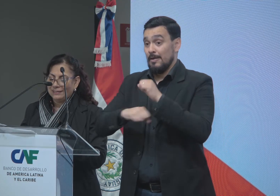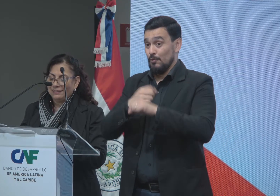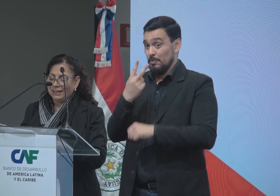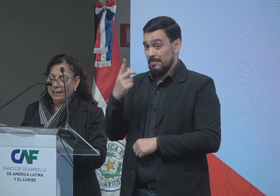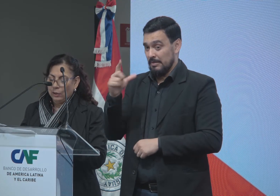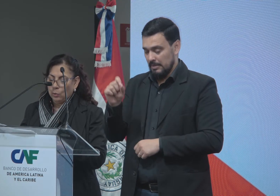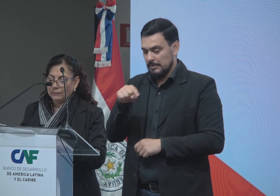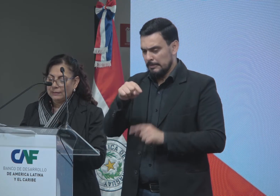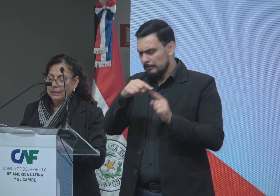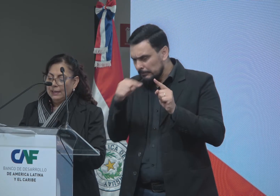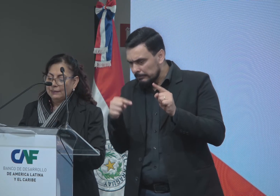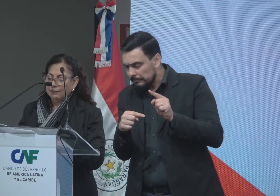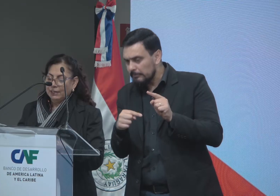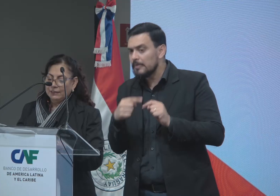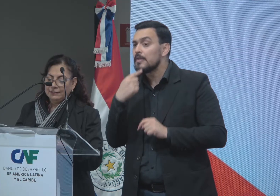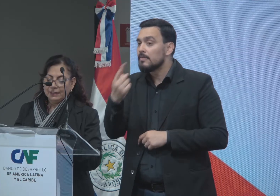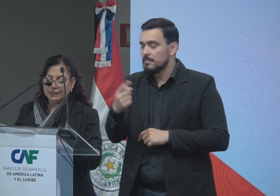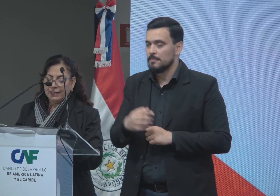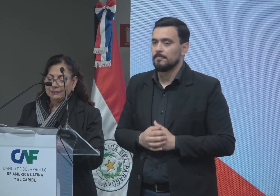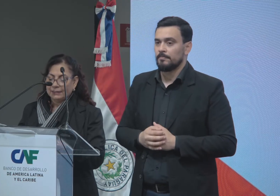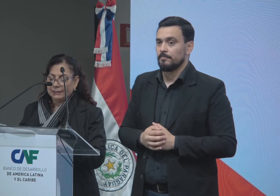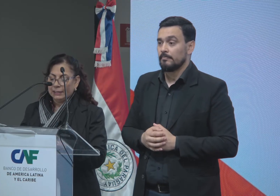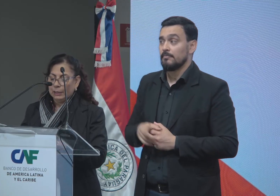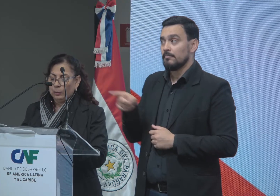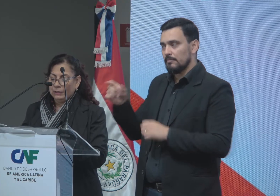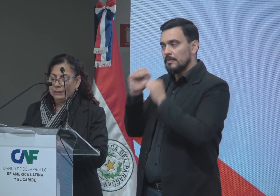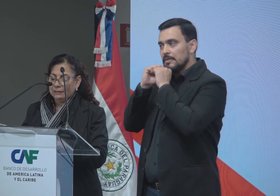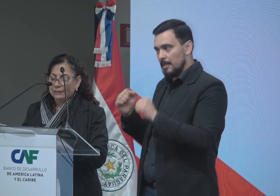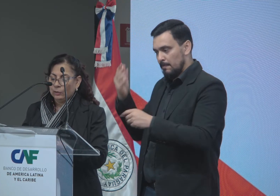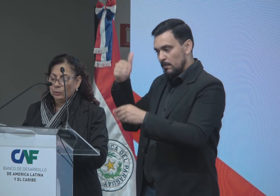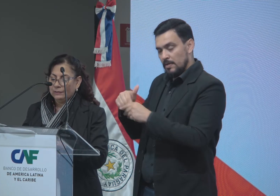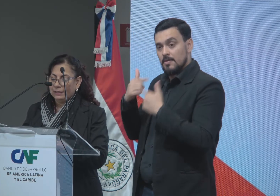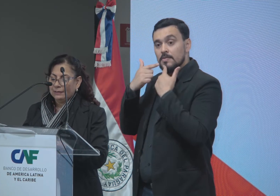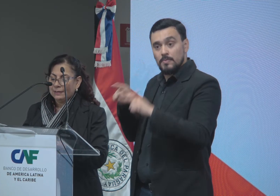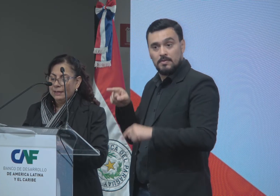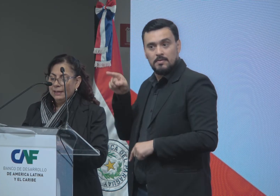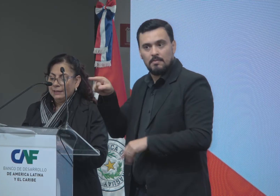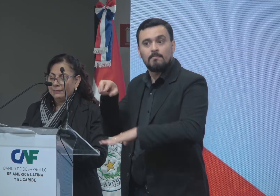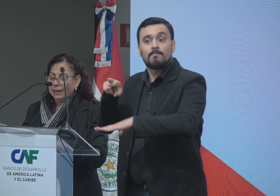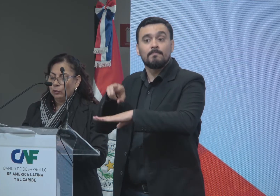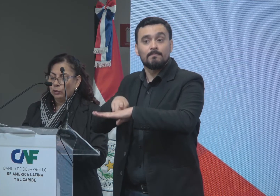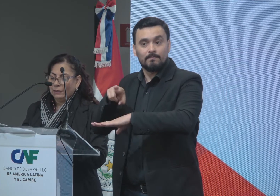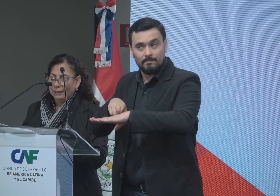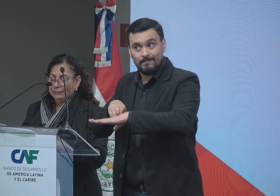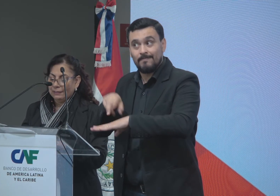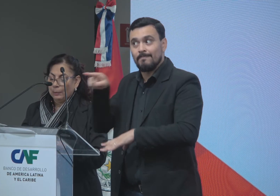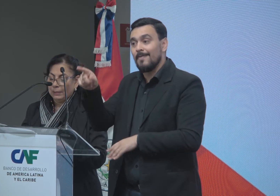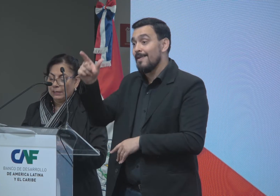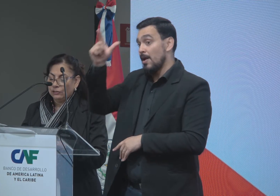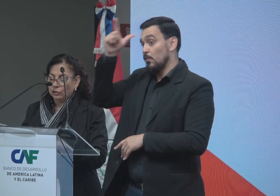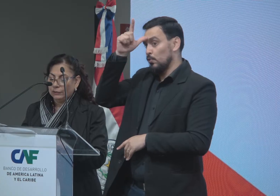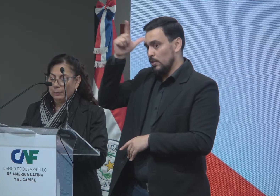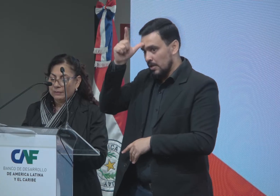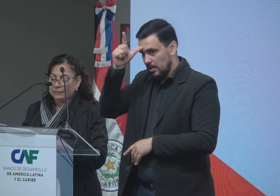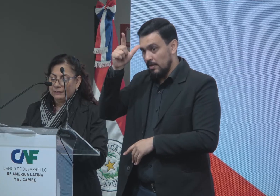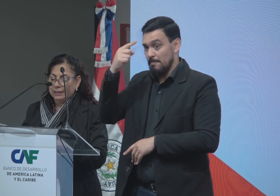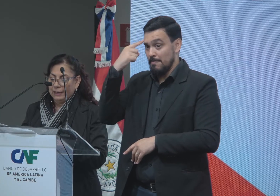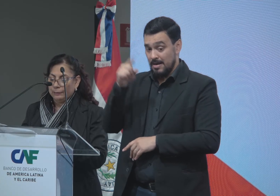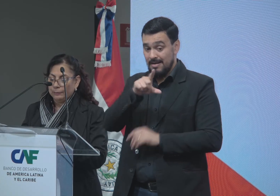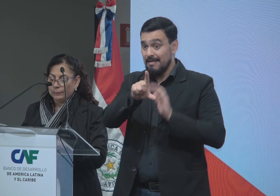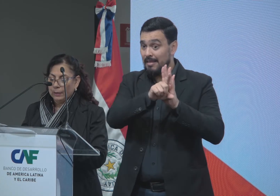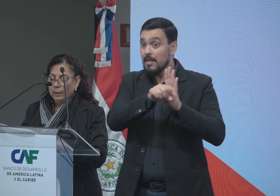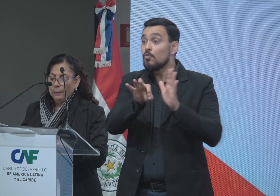4251/2010 de lenguas establece que la Secretaría de Políticas Lingüísticas es la autoridad de aplicación de la presente